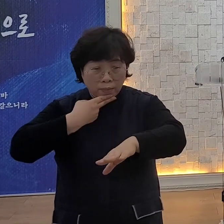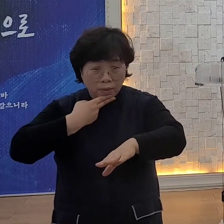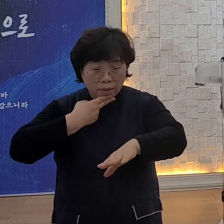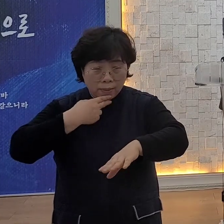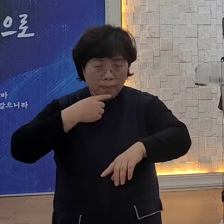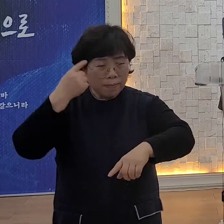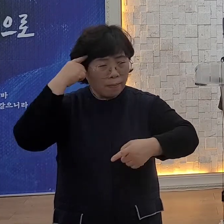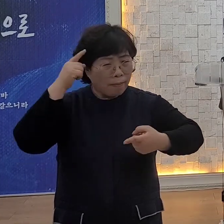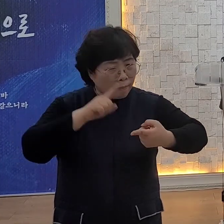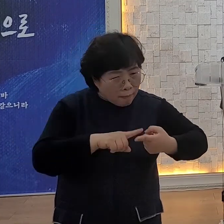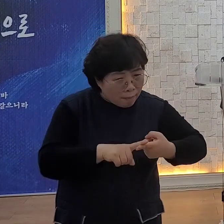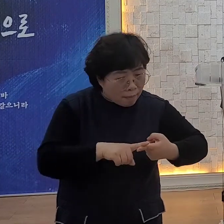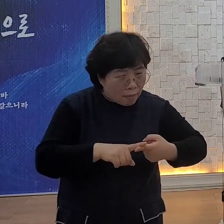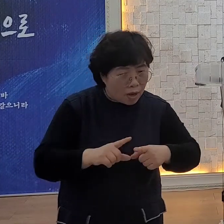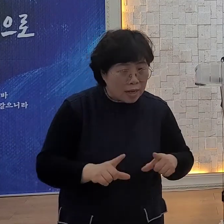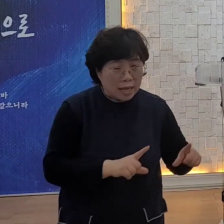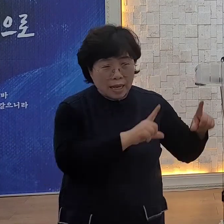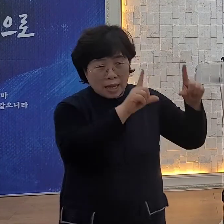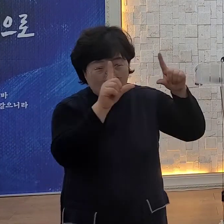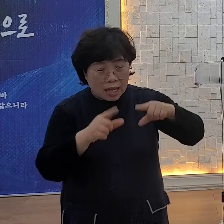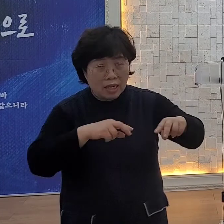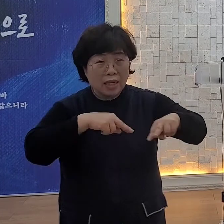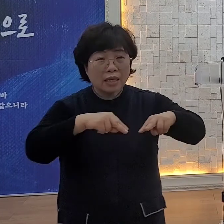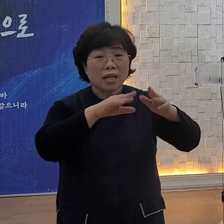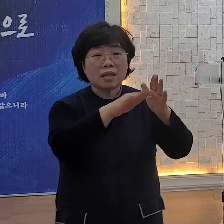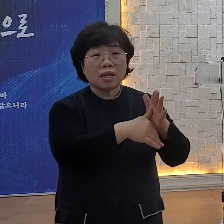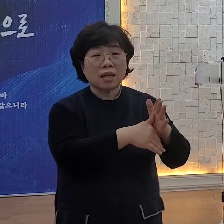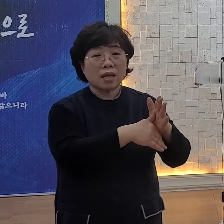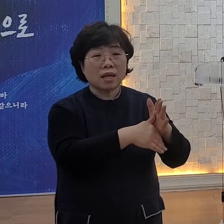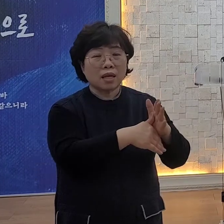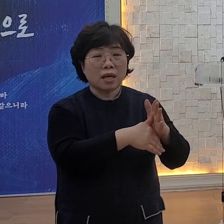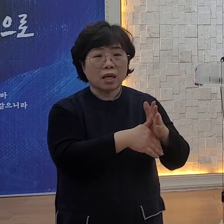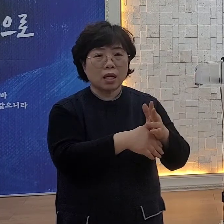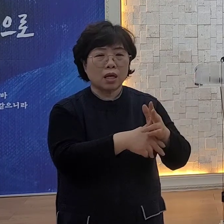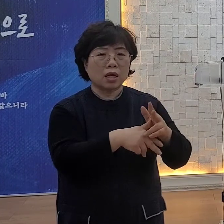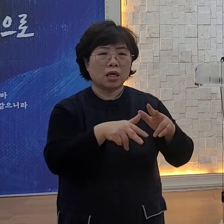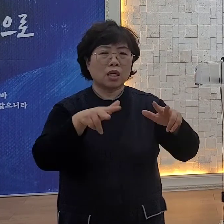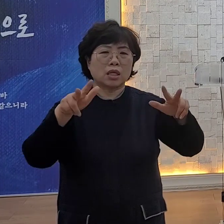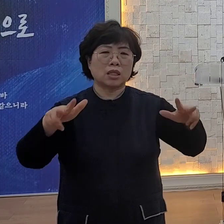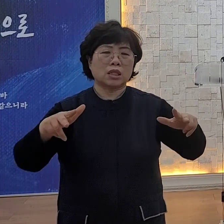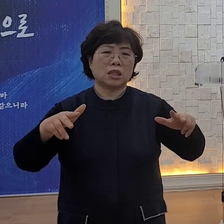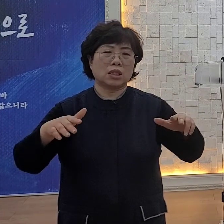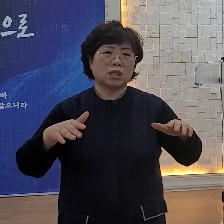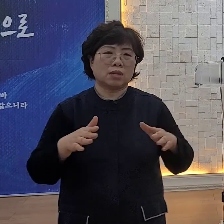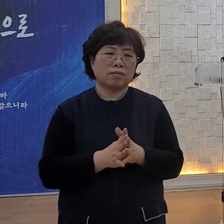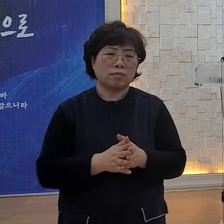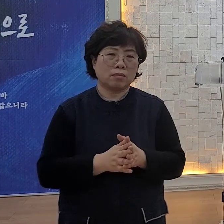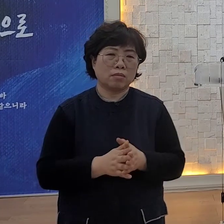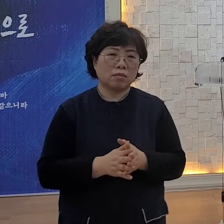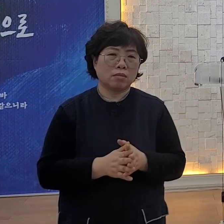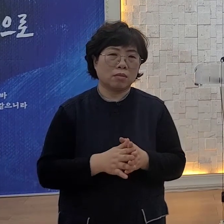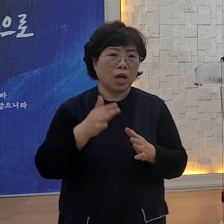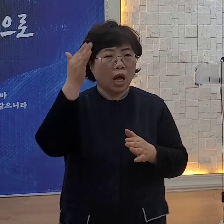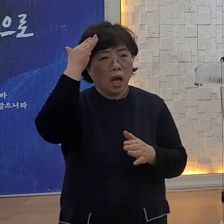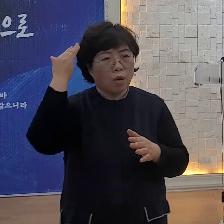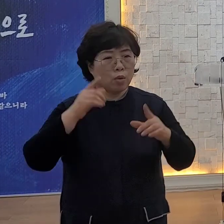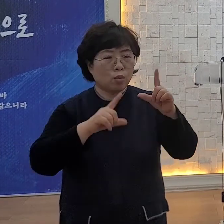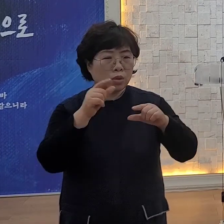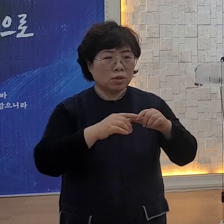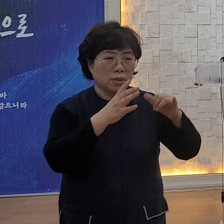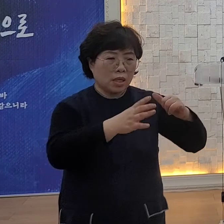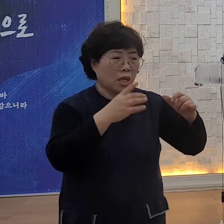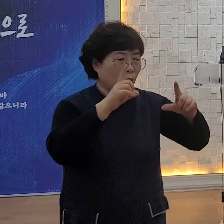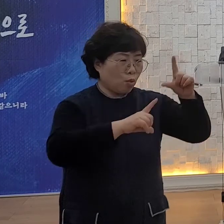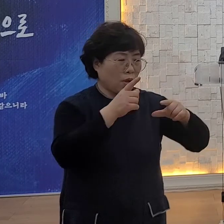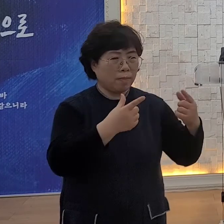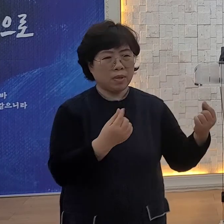자기 마음대로 소견에 옳은 대로 살았던 그 사사시대가 지금 못합니까? 그보다 더하죠. 그래서